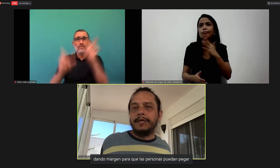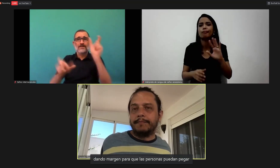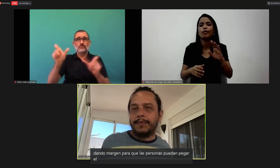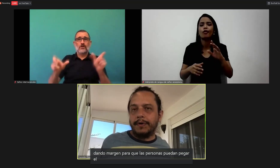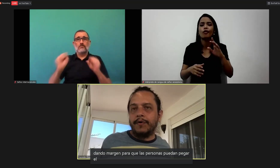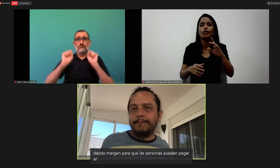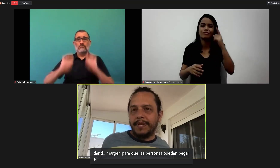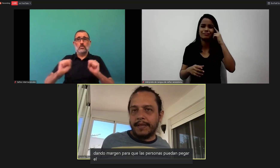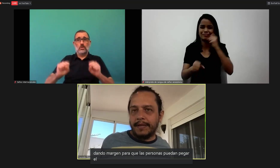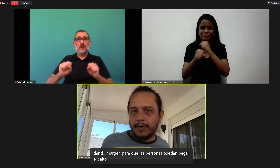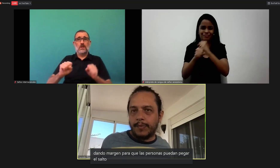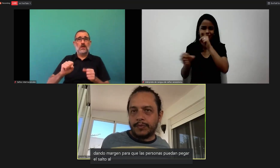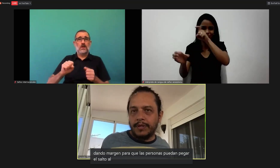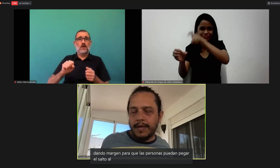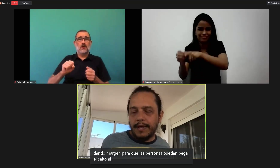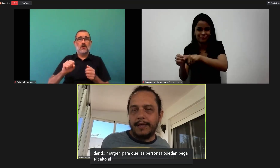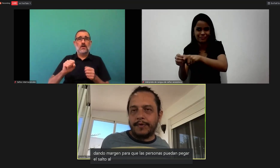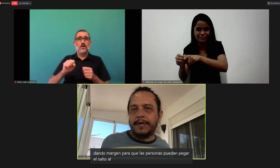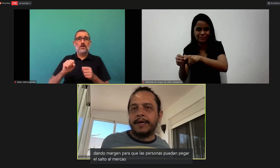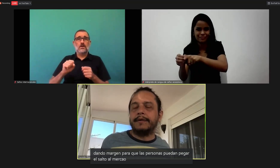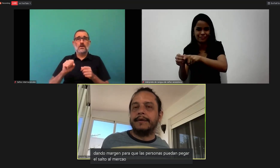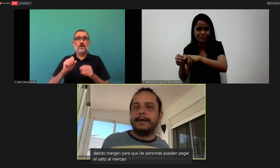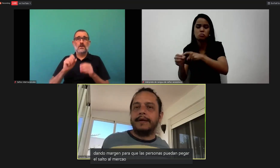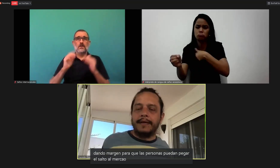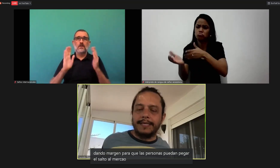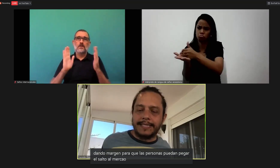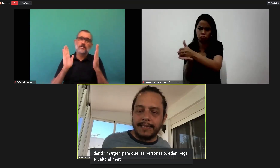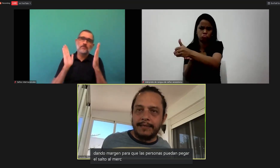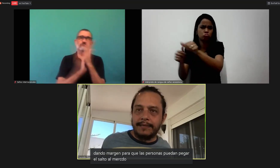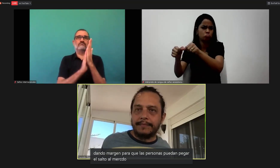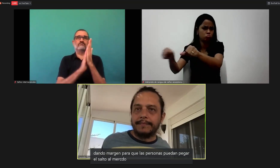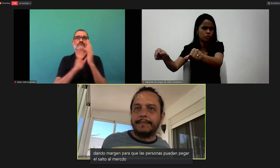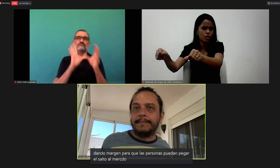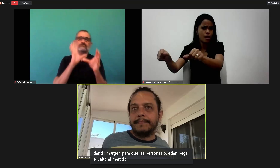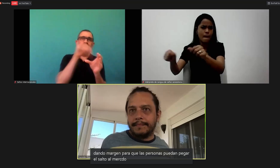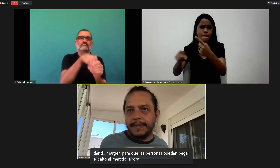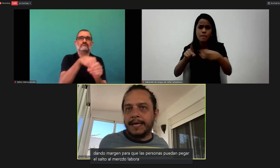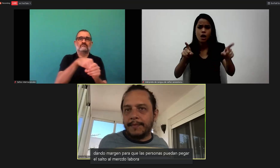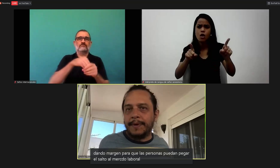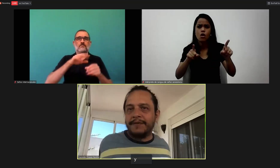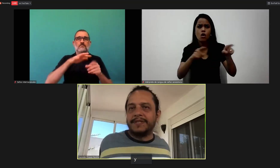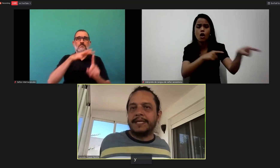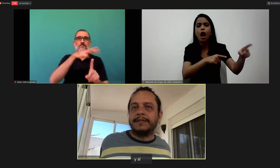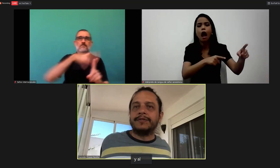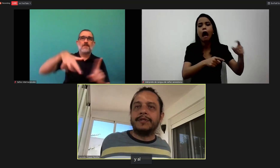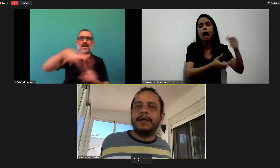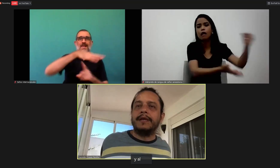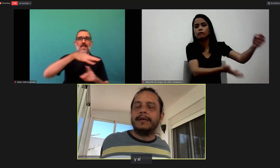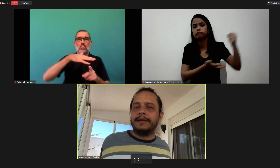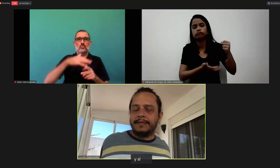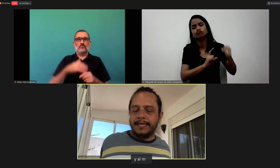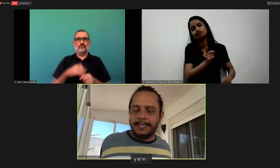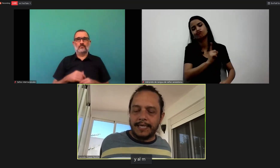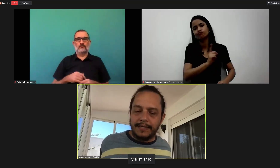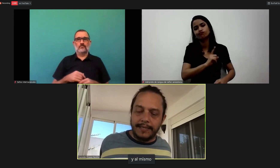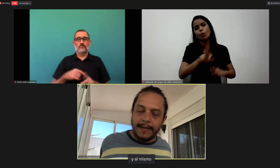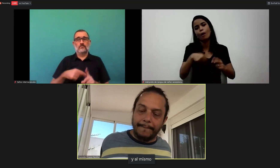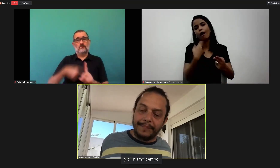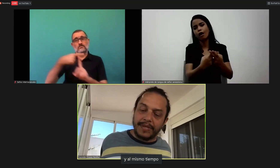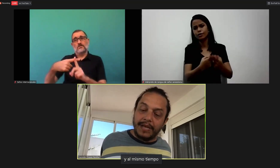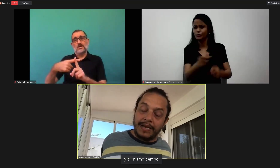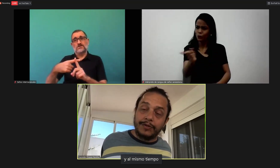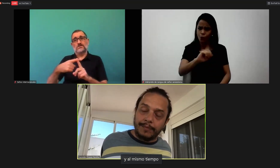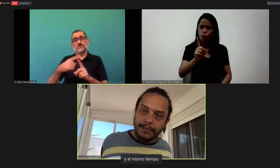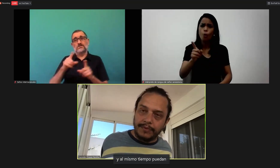mismo tiempo no pierdan la oportunidad de poder seguir, digamos, beneficiándose de esa